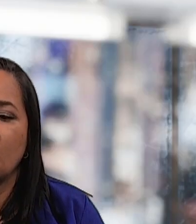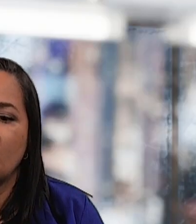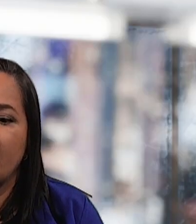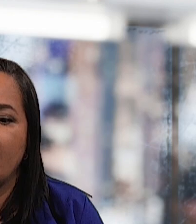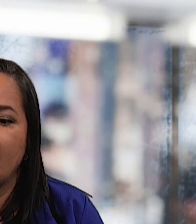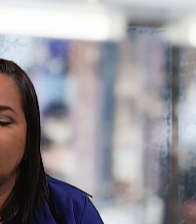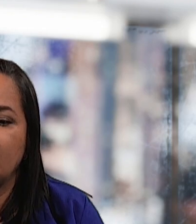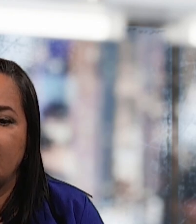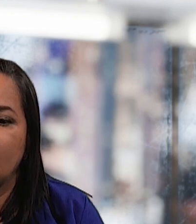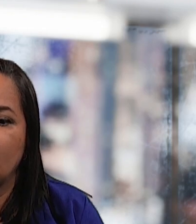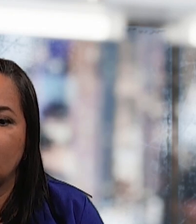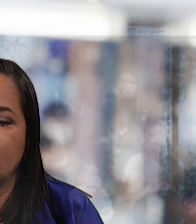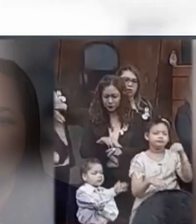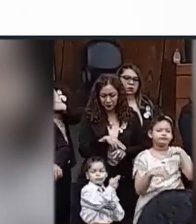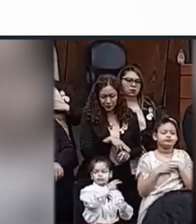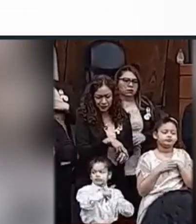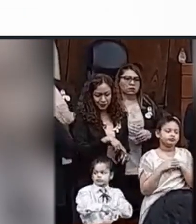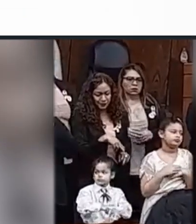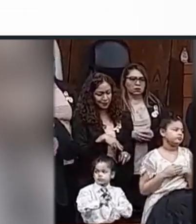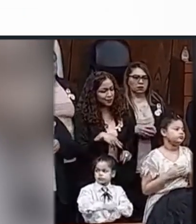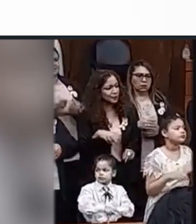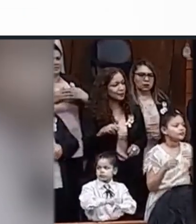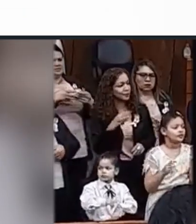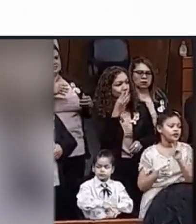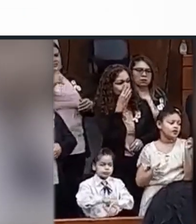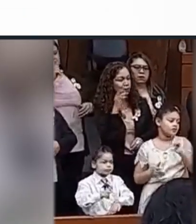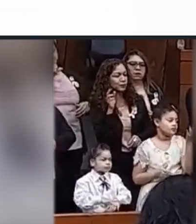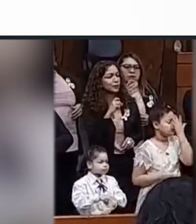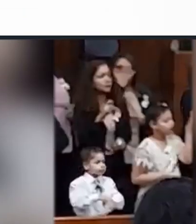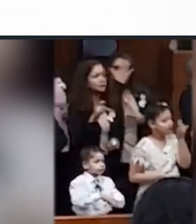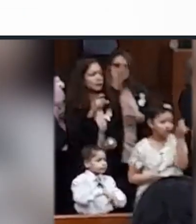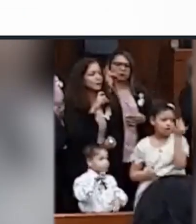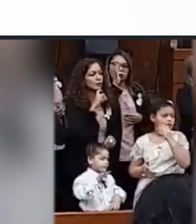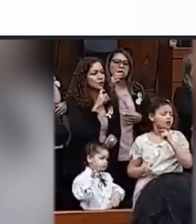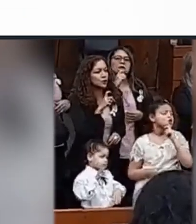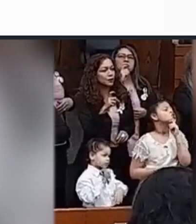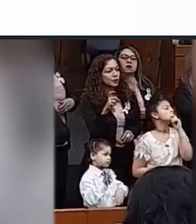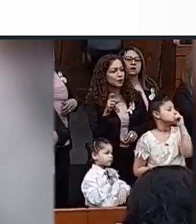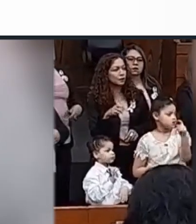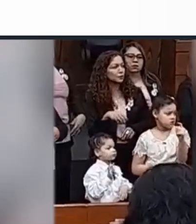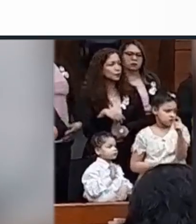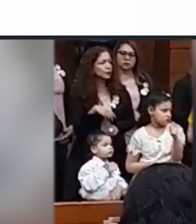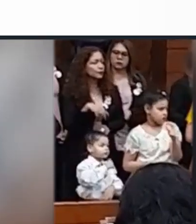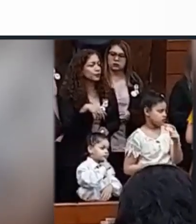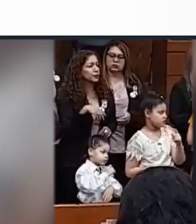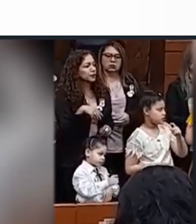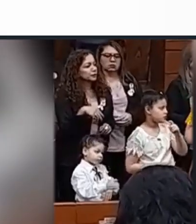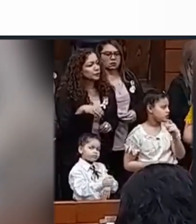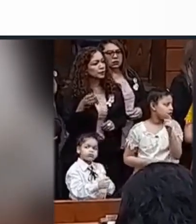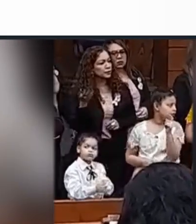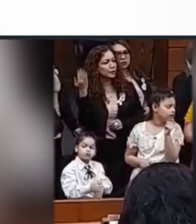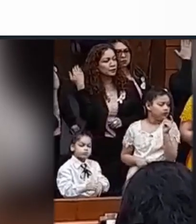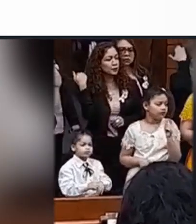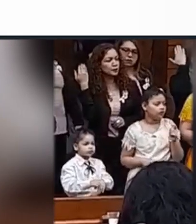Nosotros como cada año tenemos una planificación de todas las actividades que vamos a desarrollar en el año. Y este